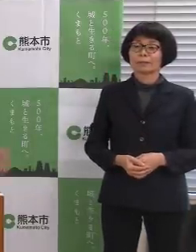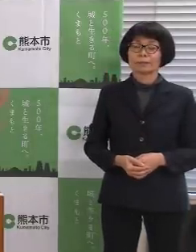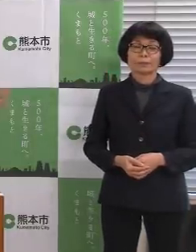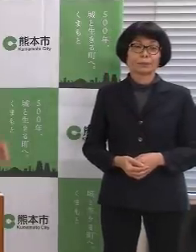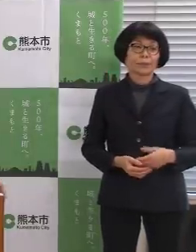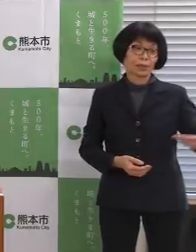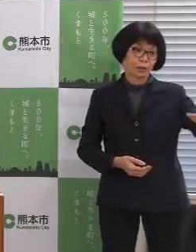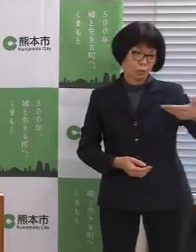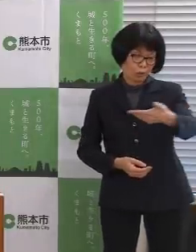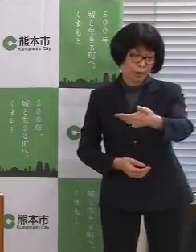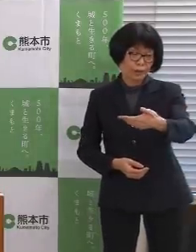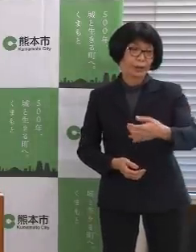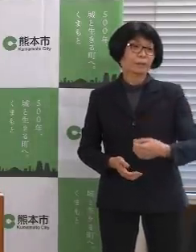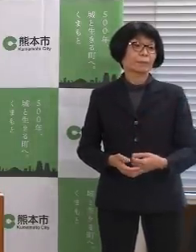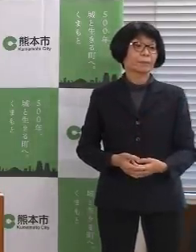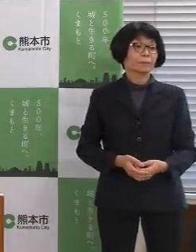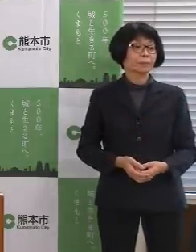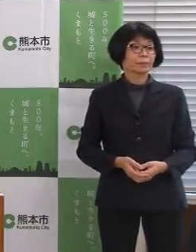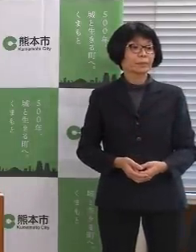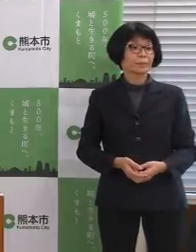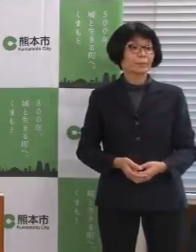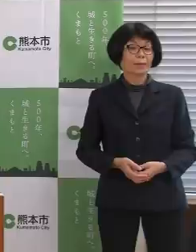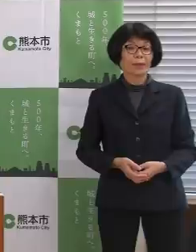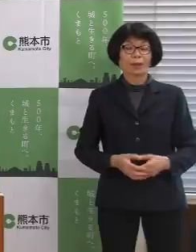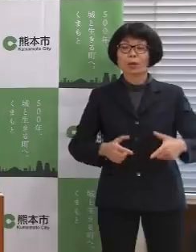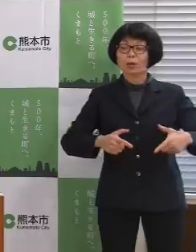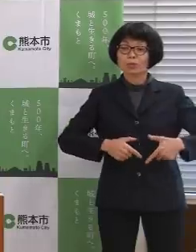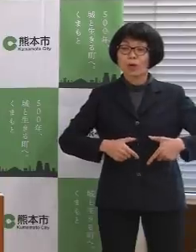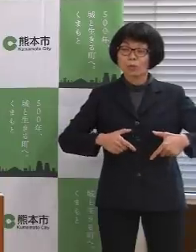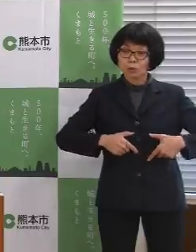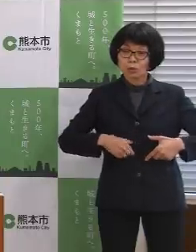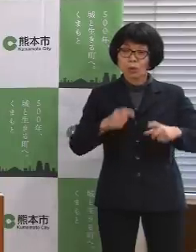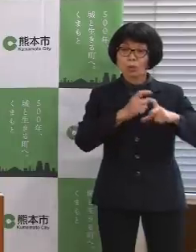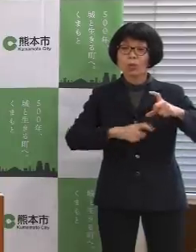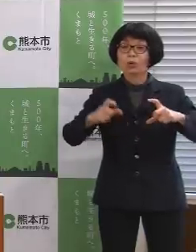はい、どうぞ。 熊本学びたいのについ